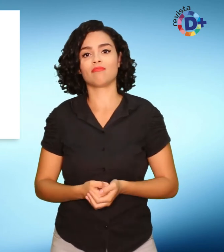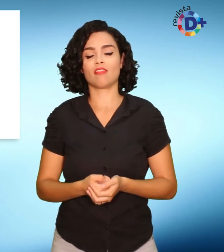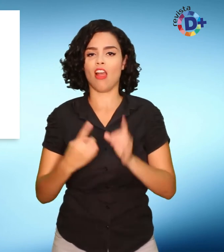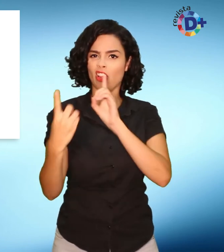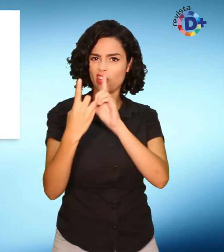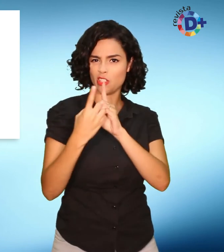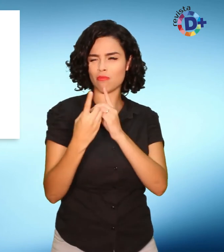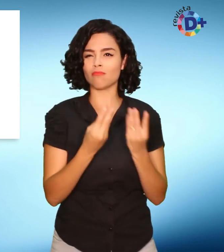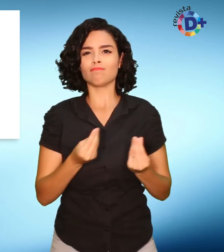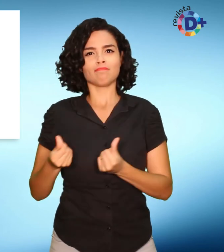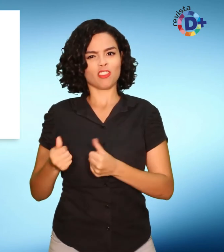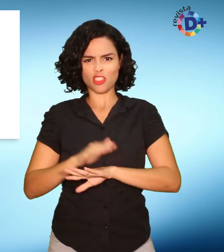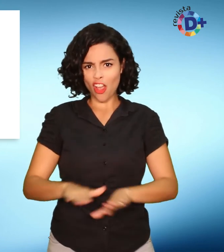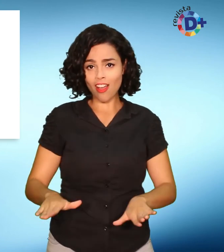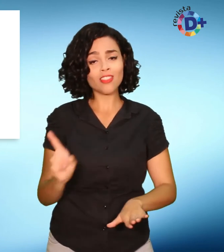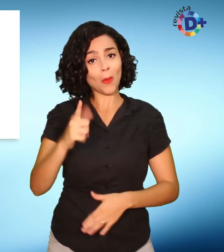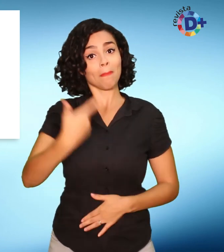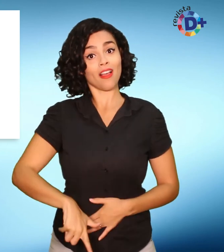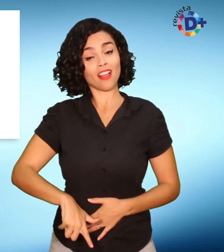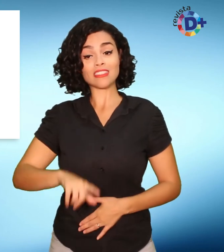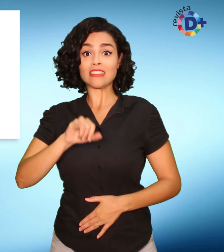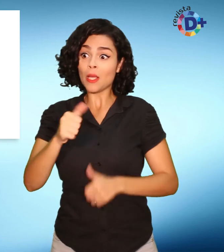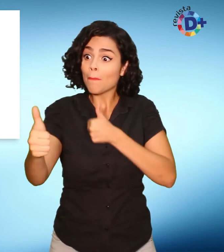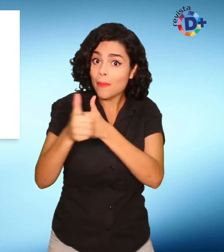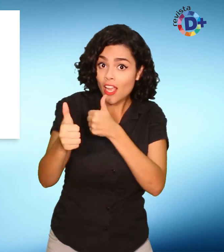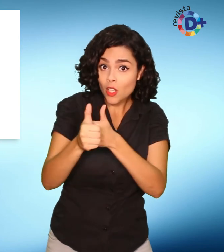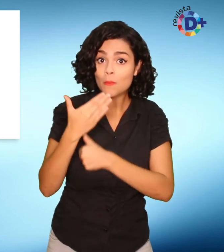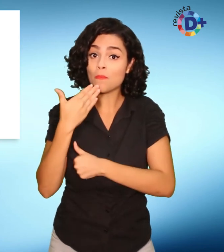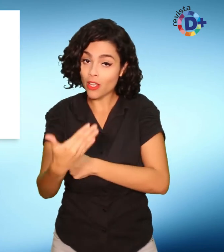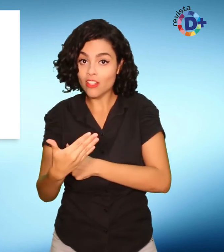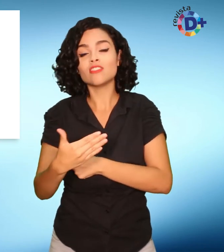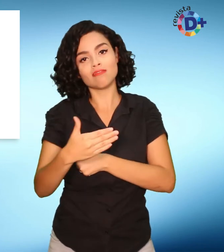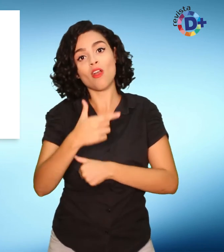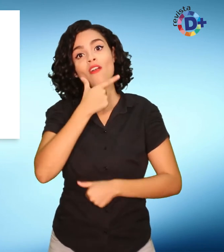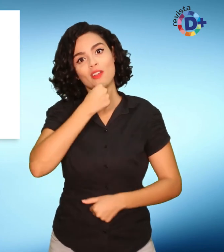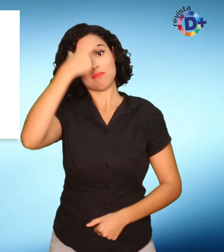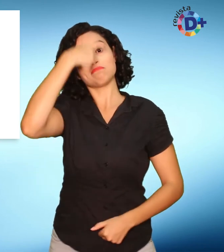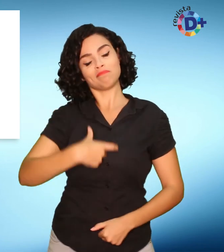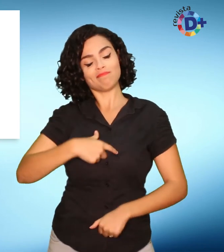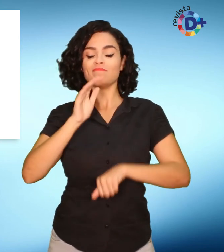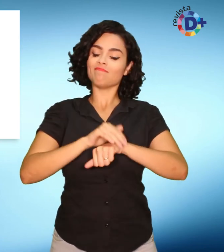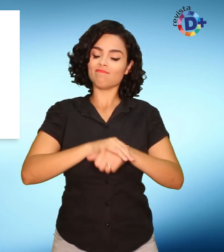atendimento de qualidade para por aí caso a entrega seja perto de um leva as meias aos consumidores